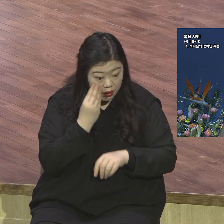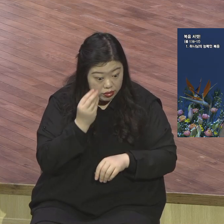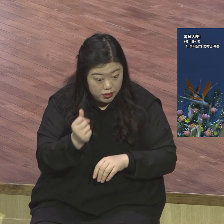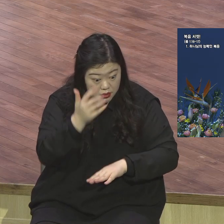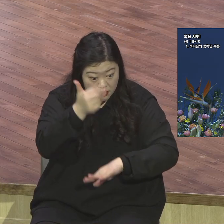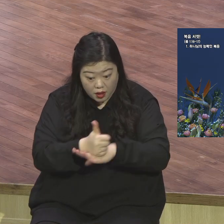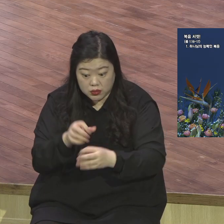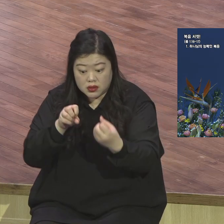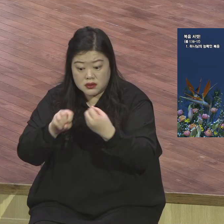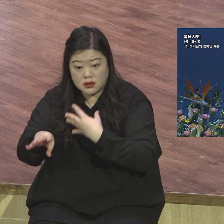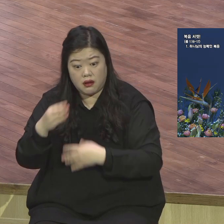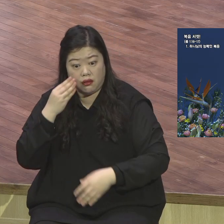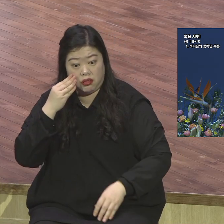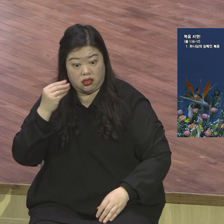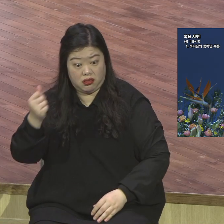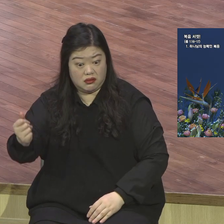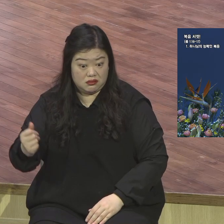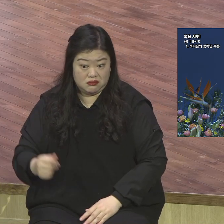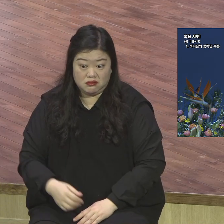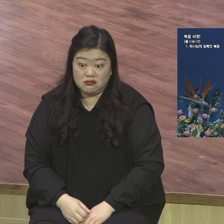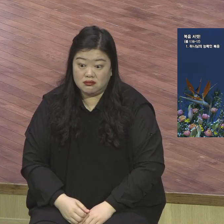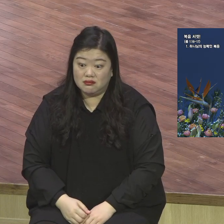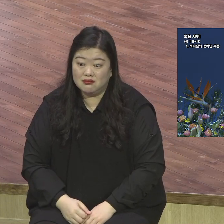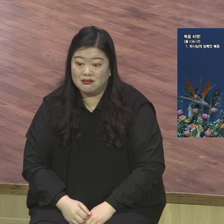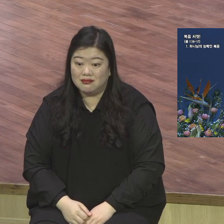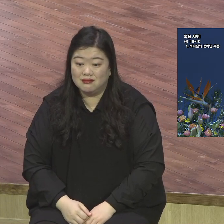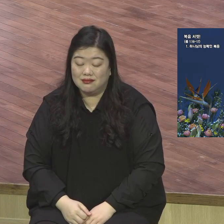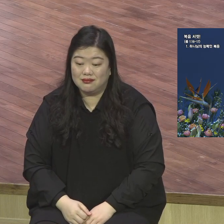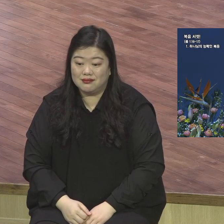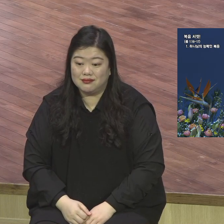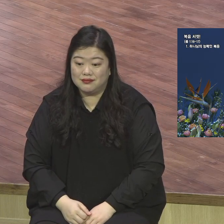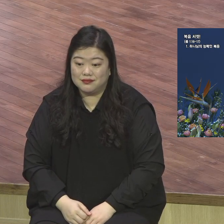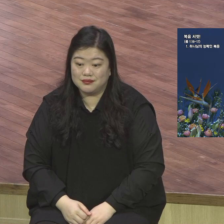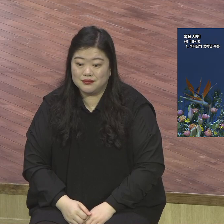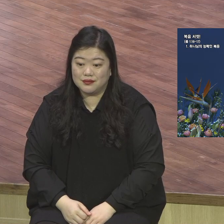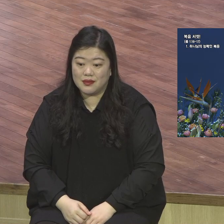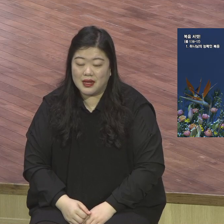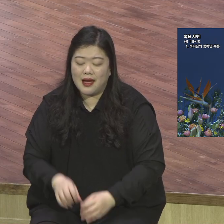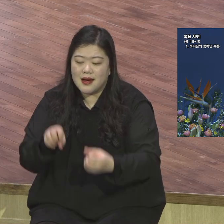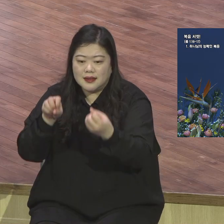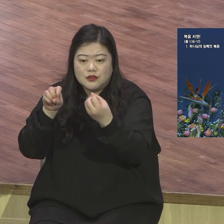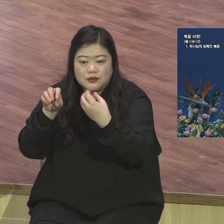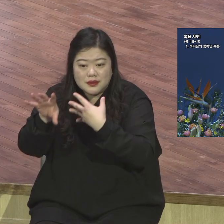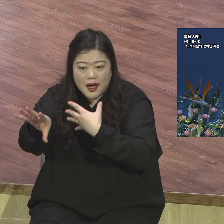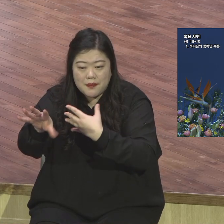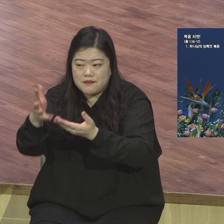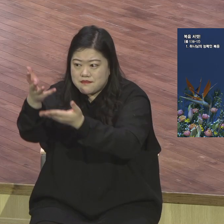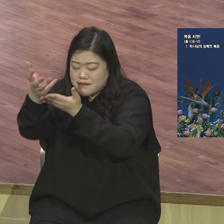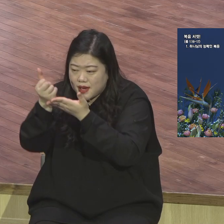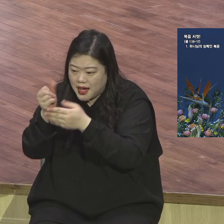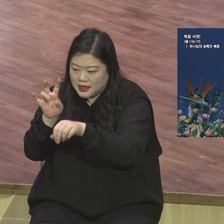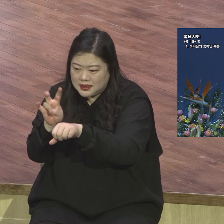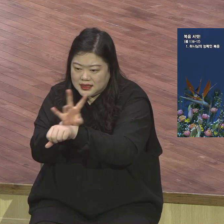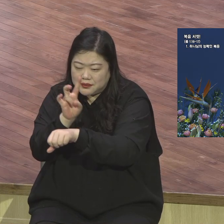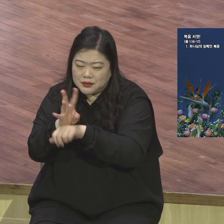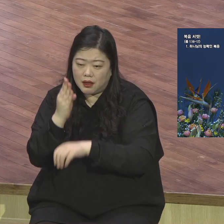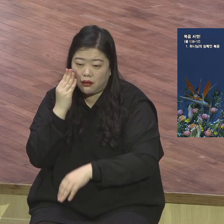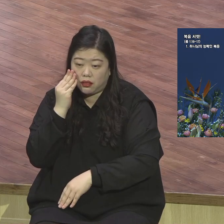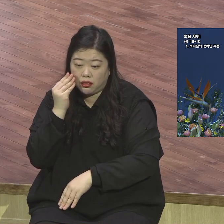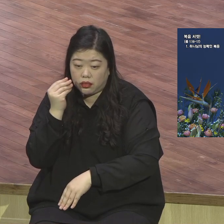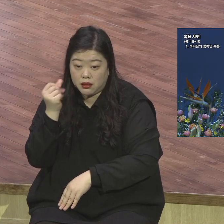이렇게 하늘 보좌의 이 축복 24시 누르게 되면 자연스럽게 나타나는 것이